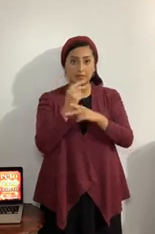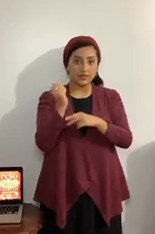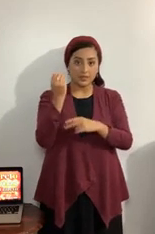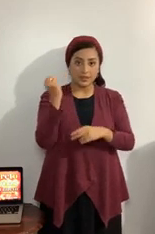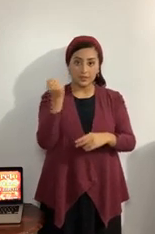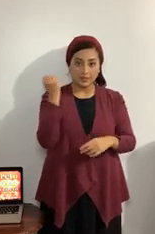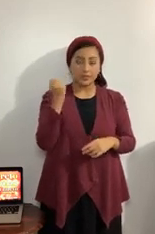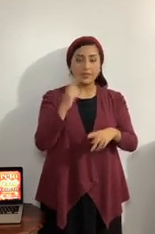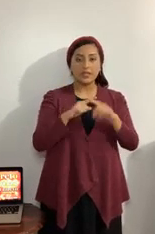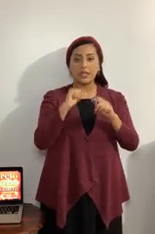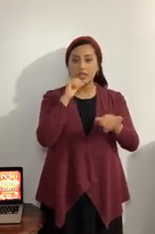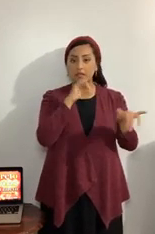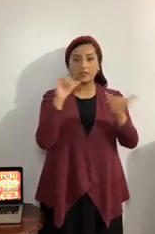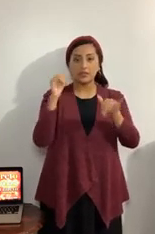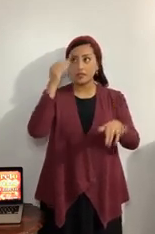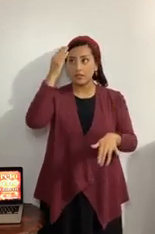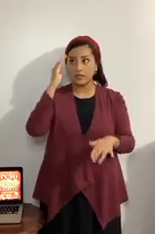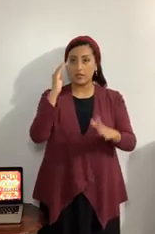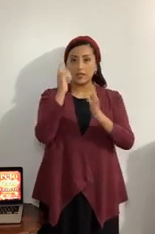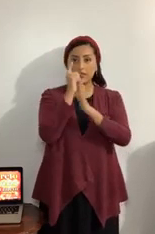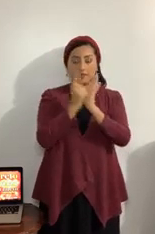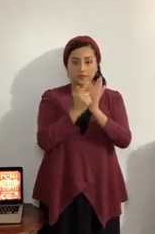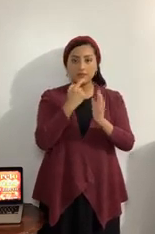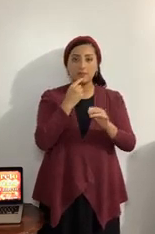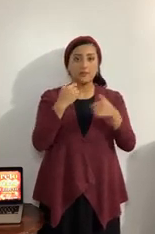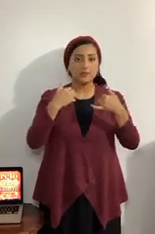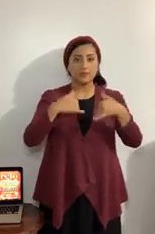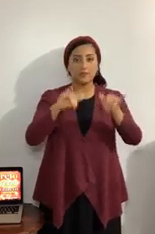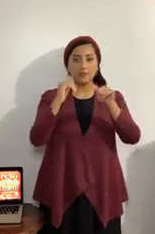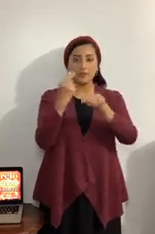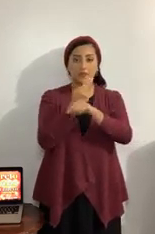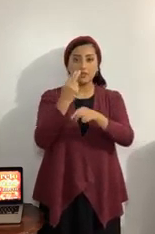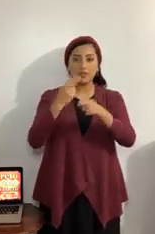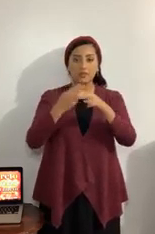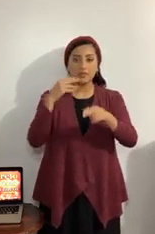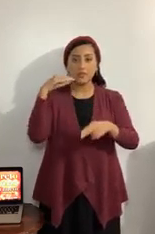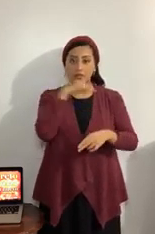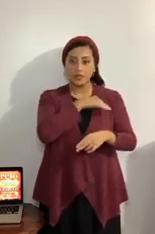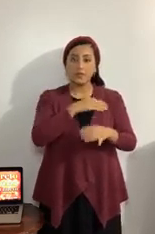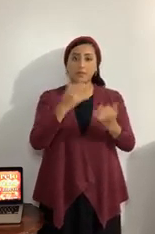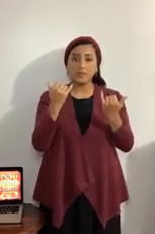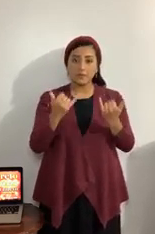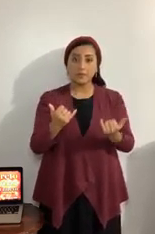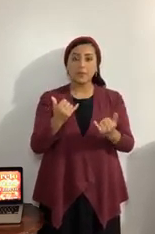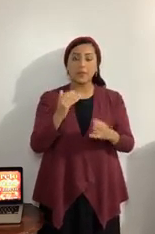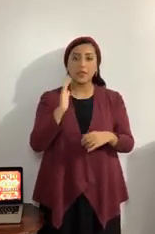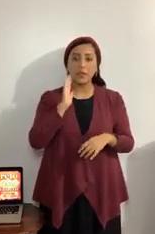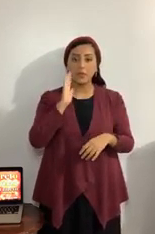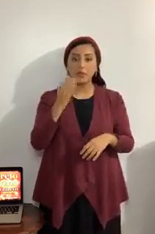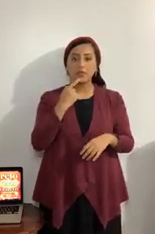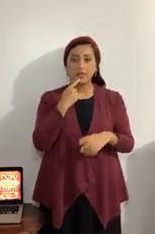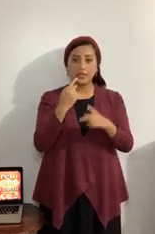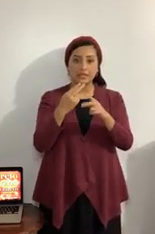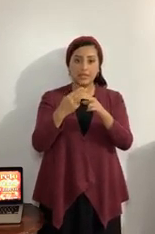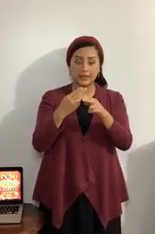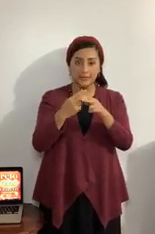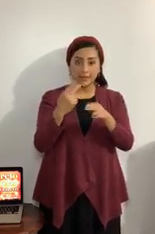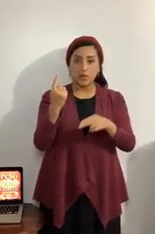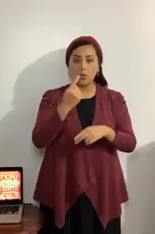el Eterno, y siguen mencionando nombres de Baales. En este caso voy a mencionar esos nombres solo para expresar